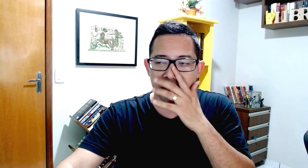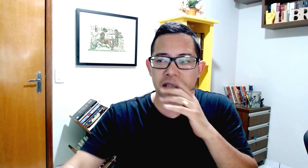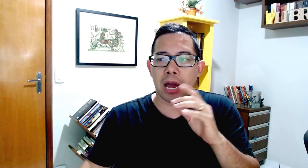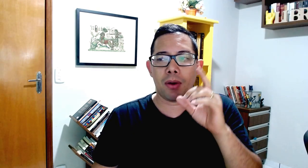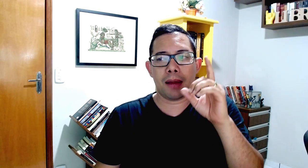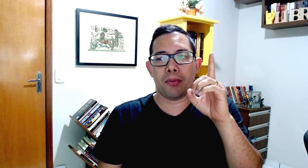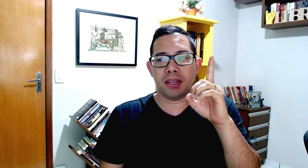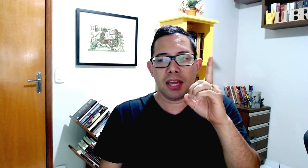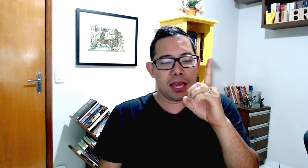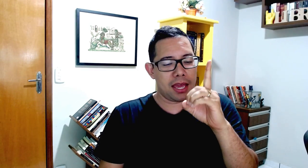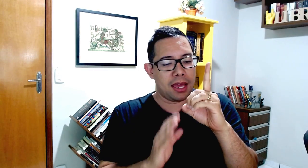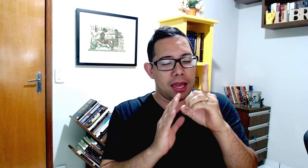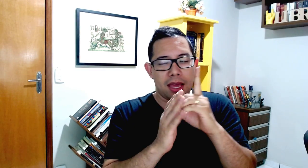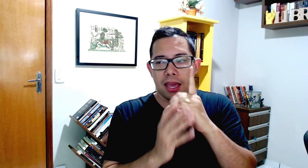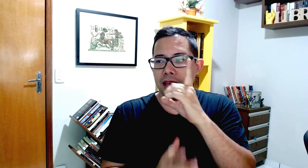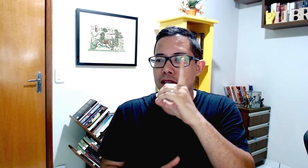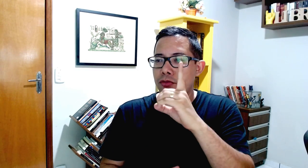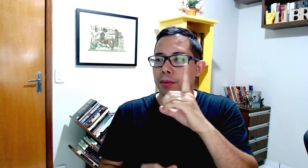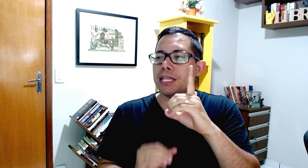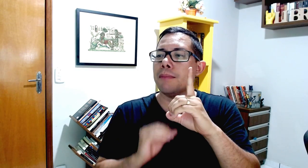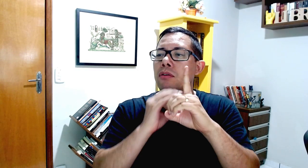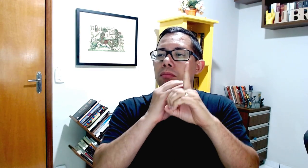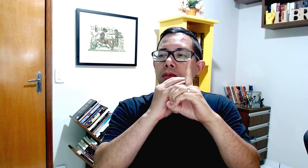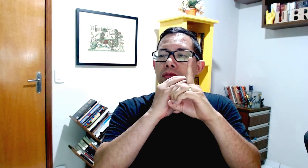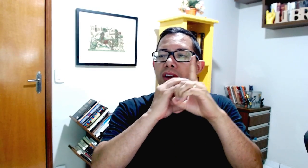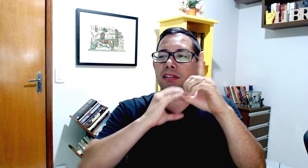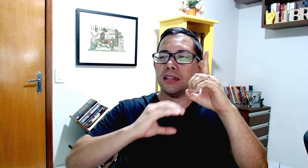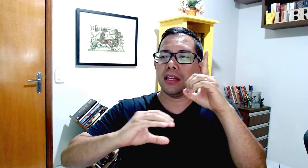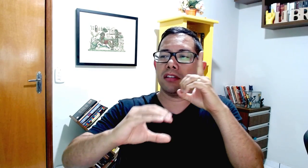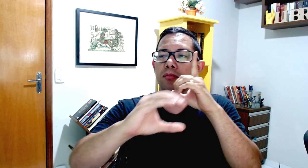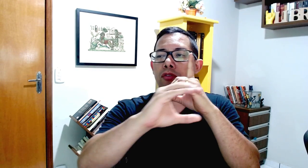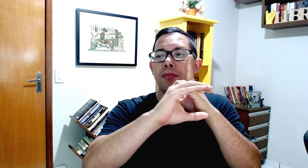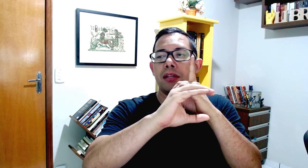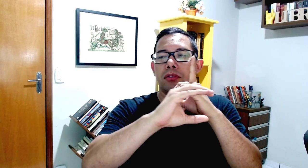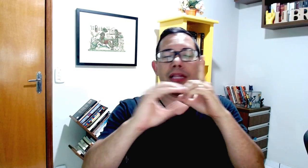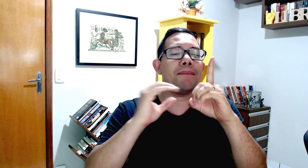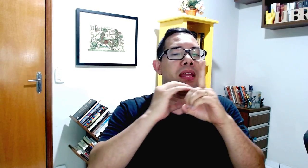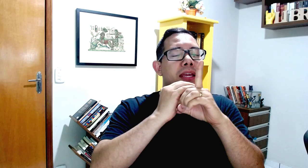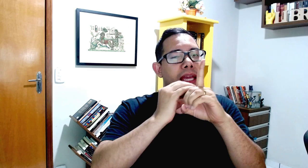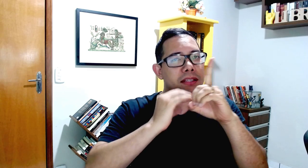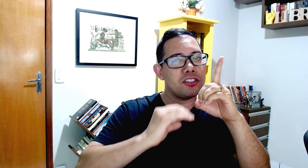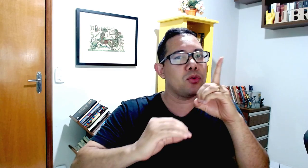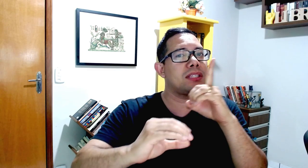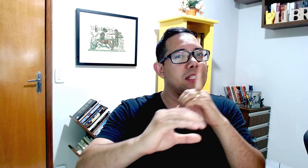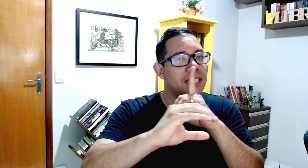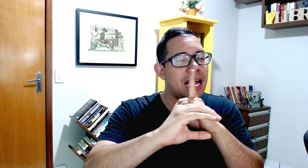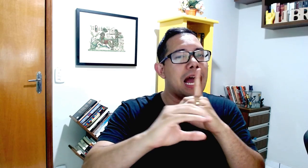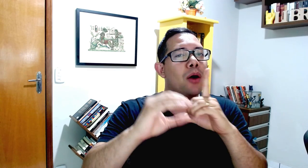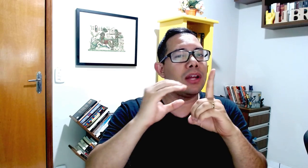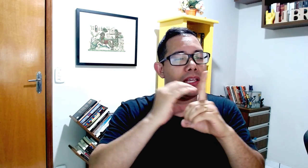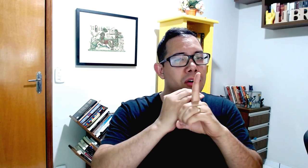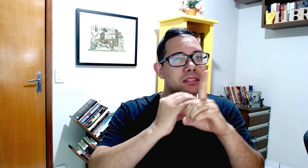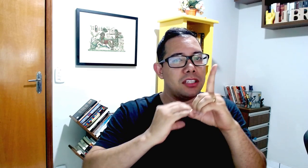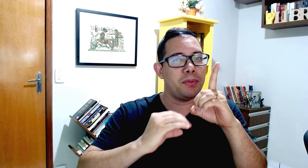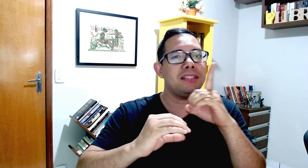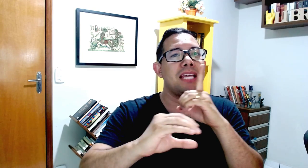fazendo esse sinal ela põe é essa forma da mão e faz esse movimento tá quem assistiu a terceira aula aí ó vocês